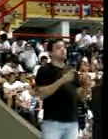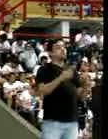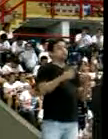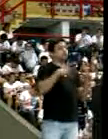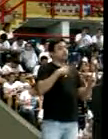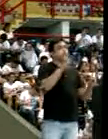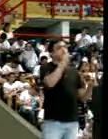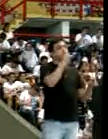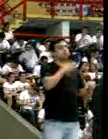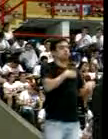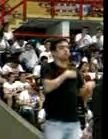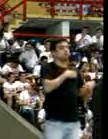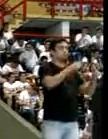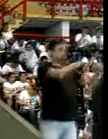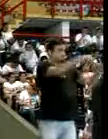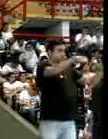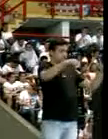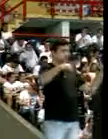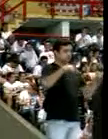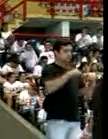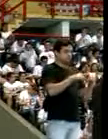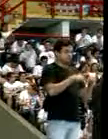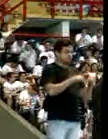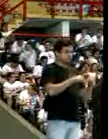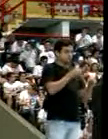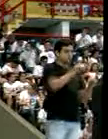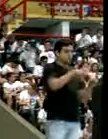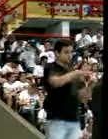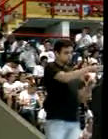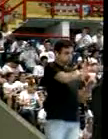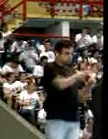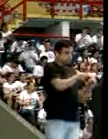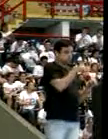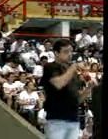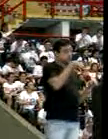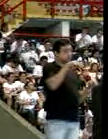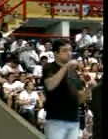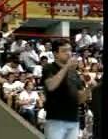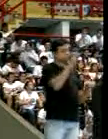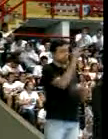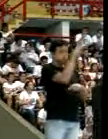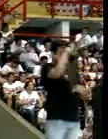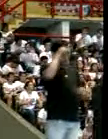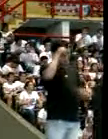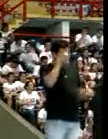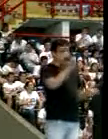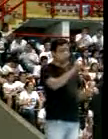propriedade, mas nessa propriedade, na Amazônia,